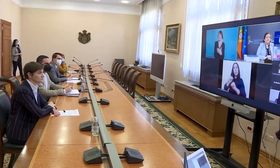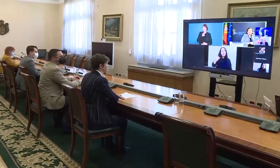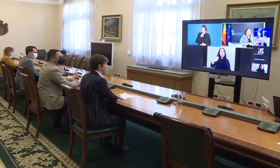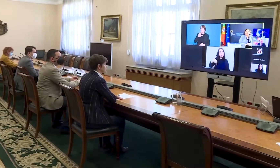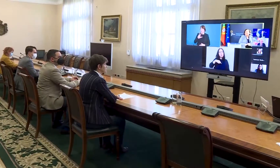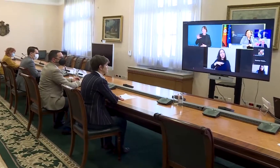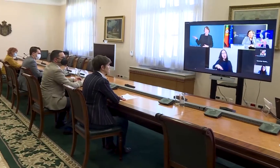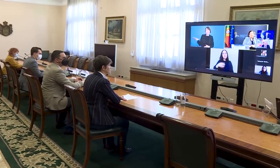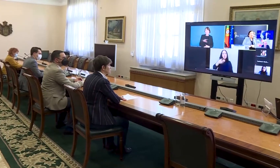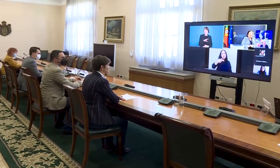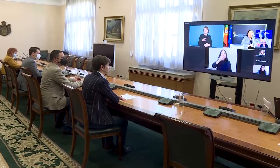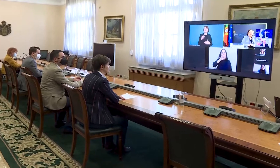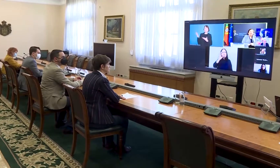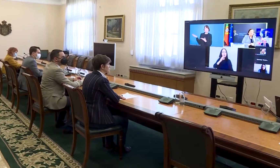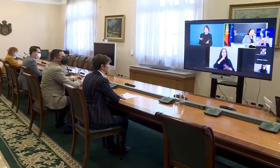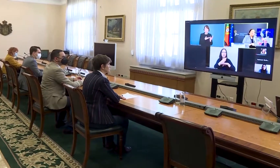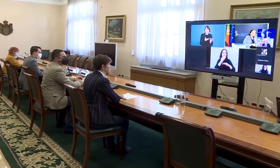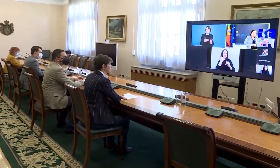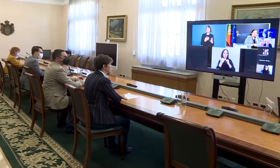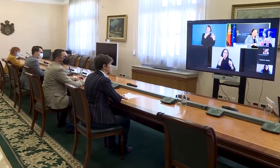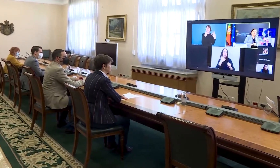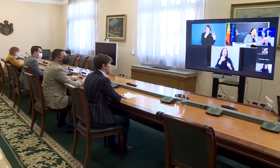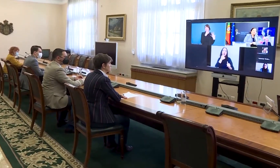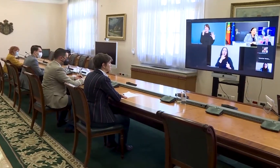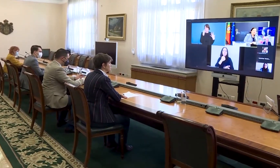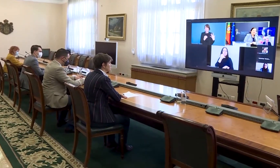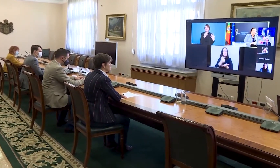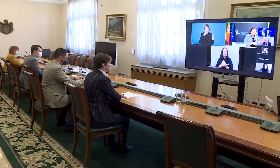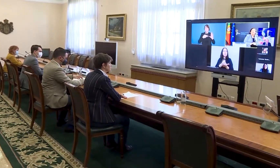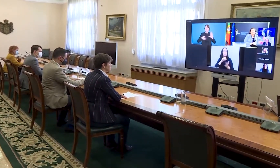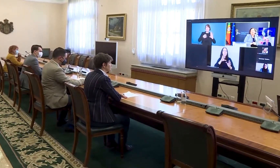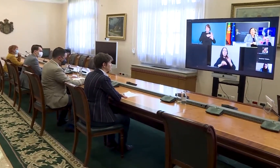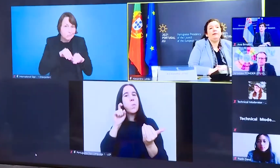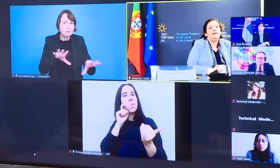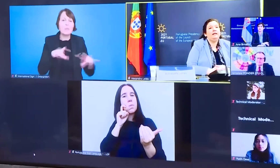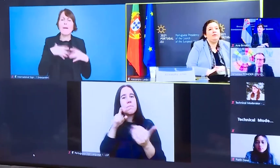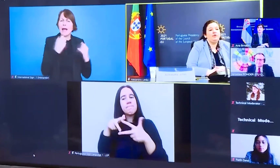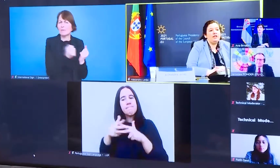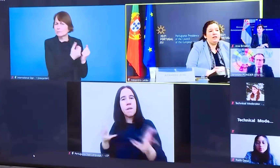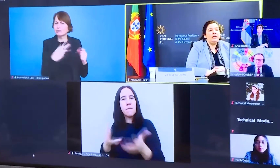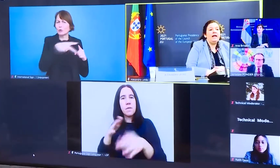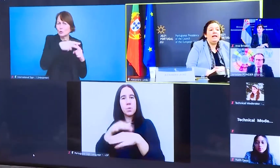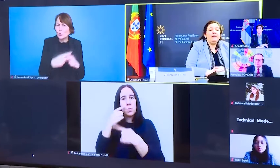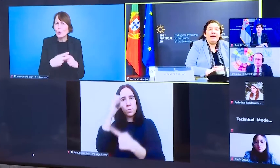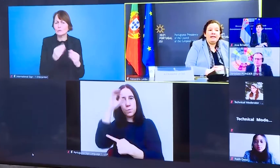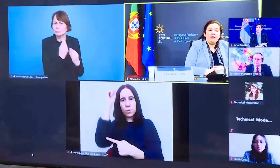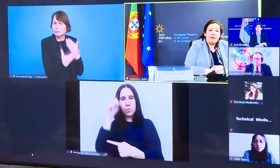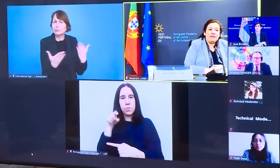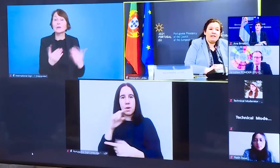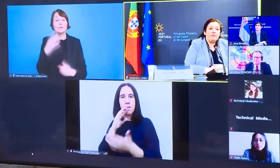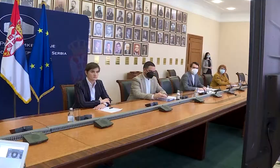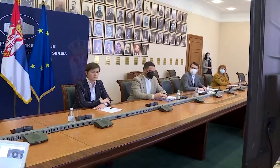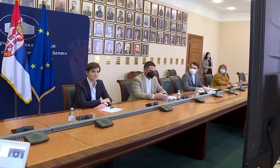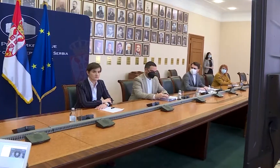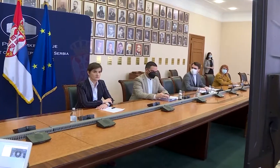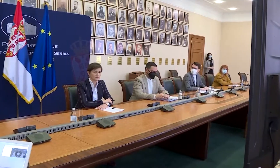zemljama koje su uvele kodiranje i programiranje kao obavezne predmete u osnovnim školama, dok je kranji cilj uvođenje širokopovestne